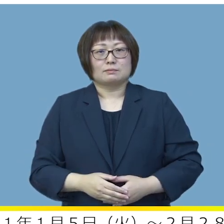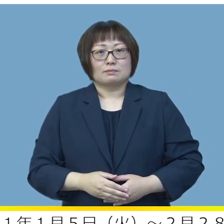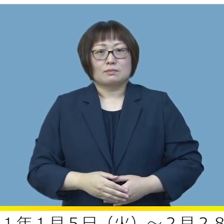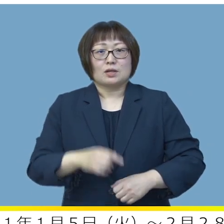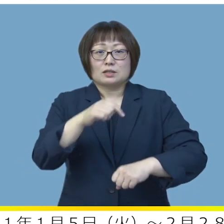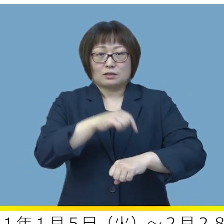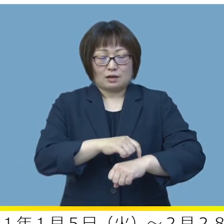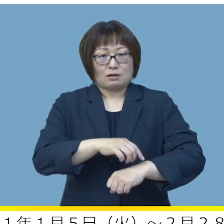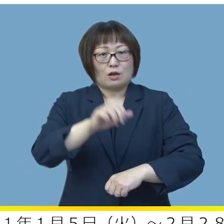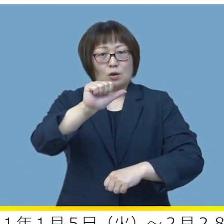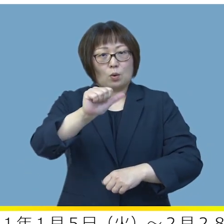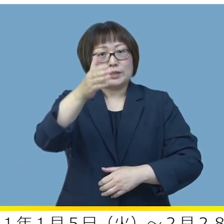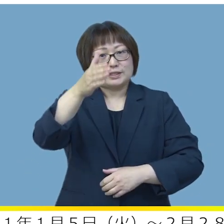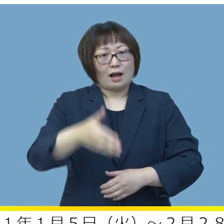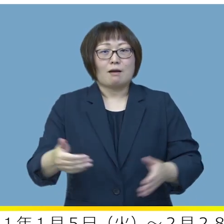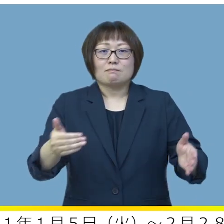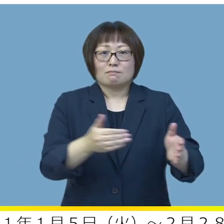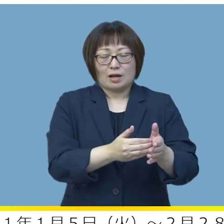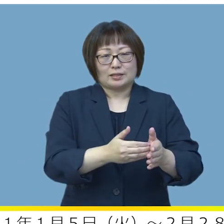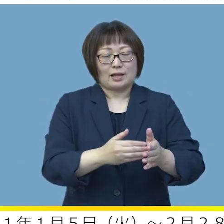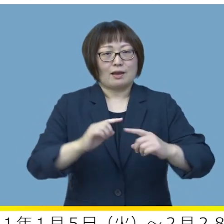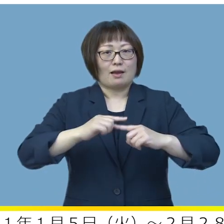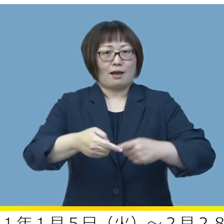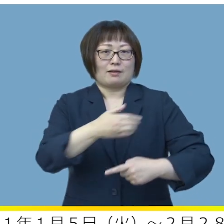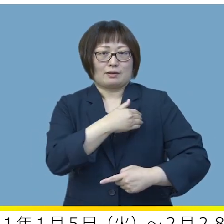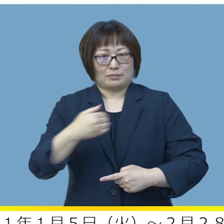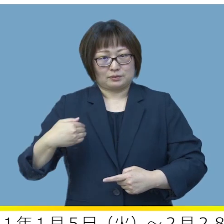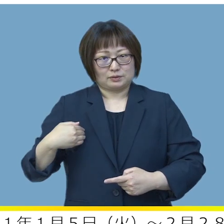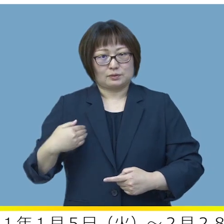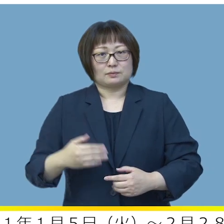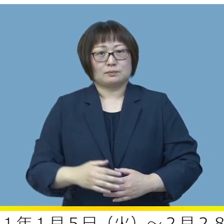午後5時30分